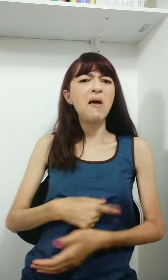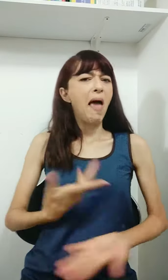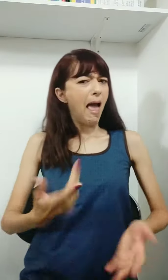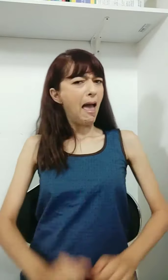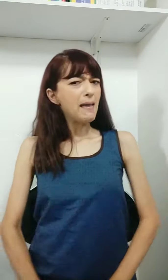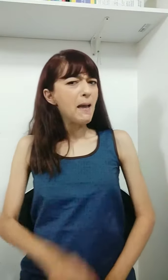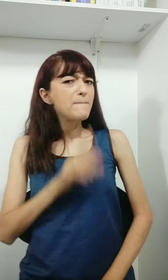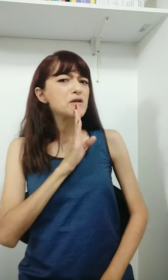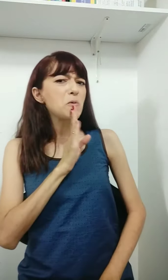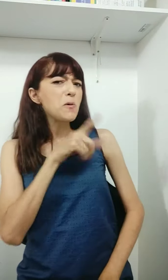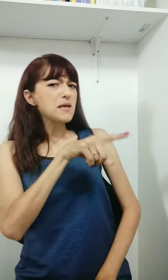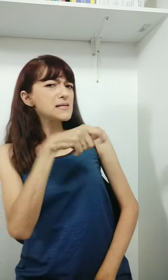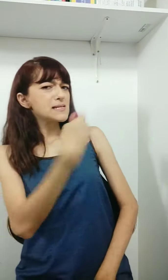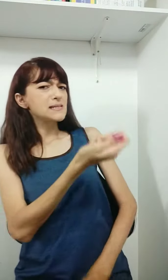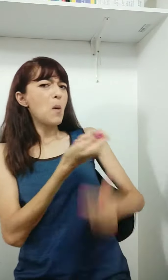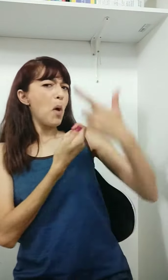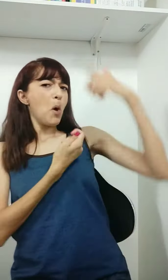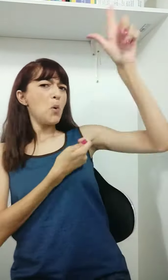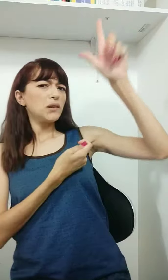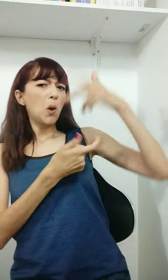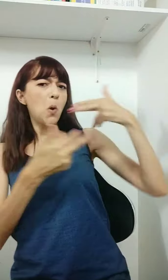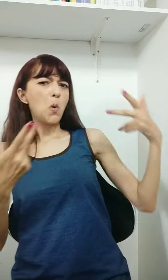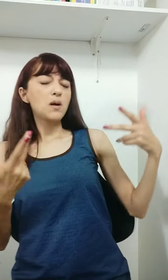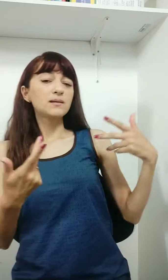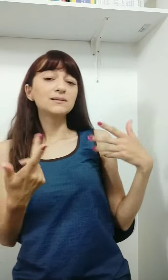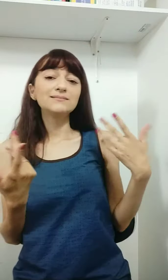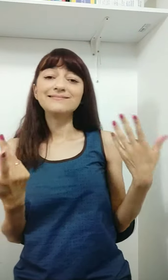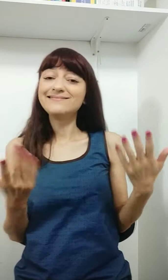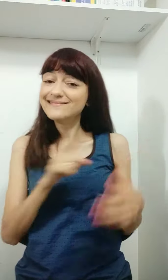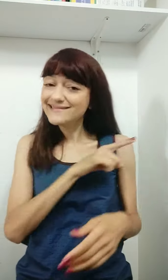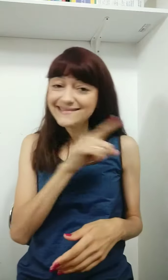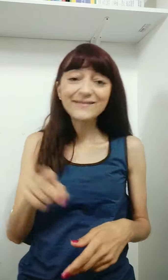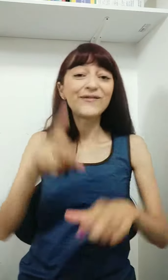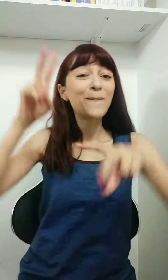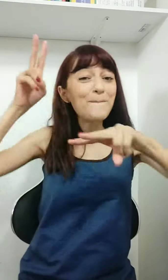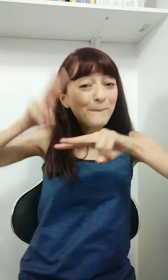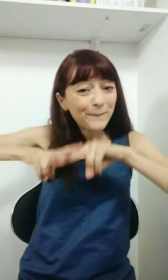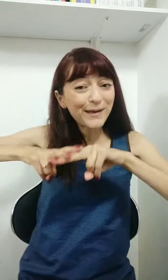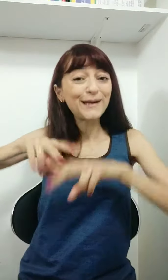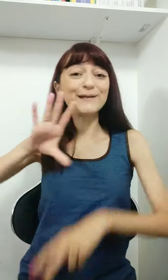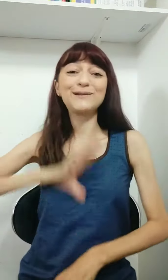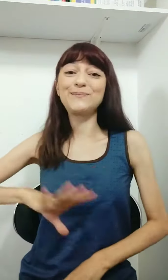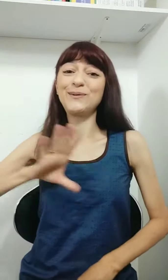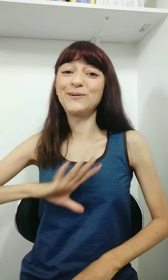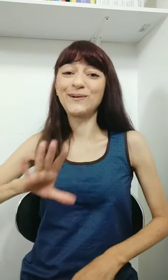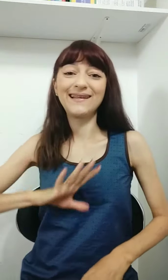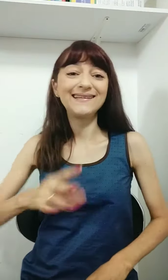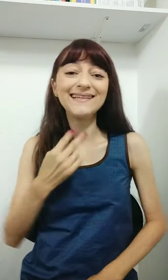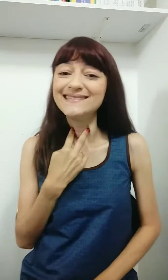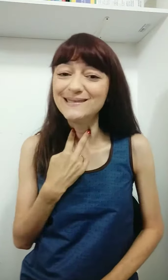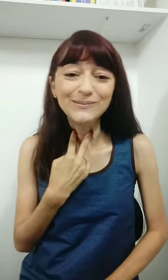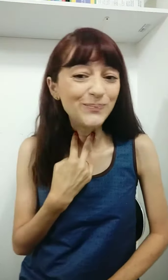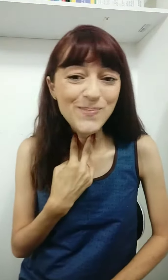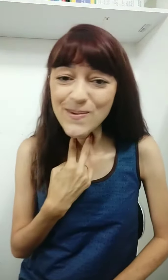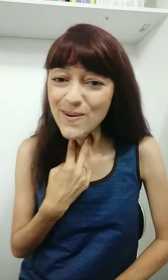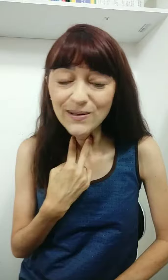Há pouco tempo a pessoa me mandou uma pergunta. Eu conheço esse sinal, ele significa outra coisa. Gente, quando vocês veem um sinal e acham que